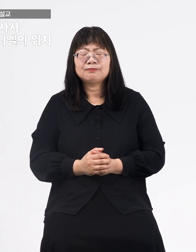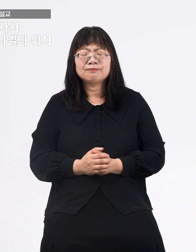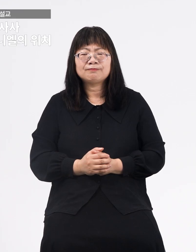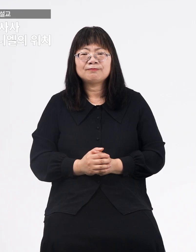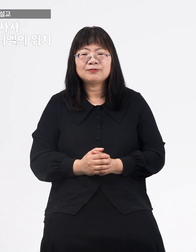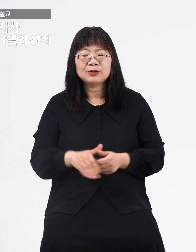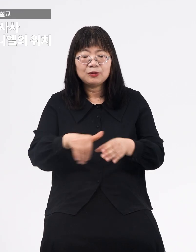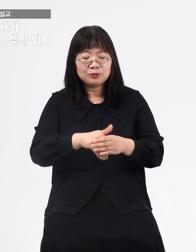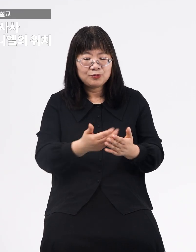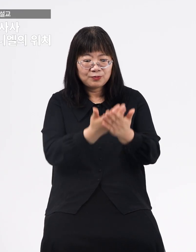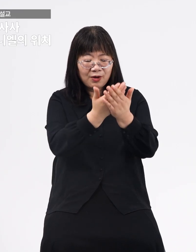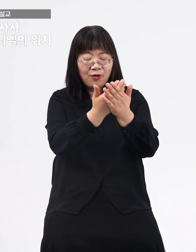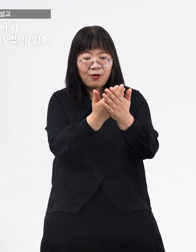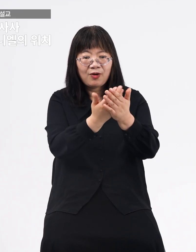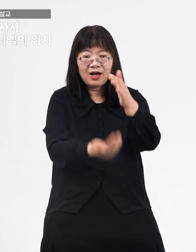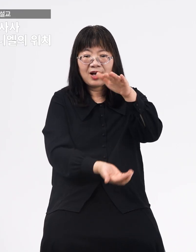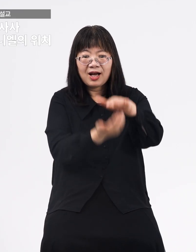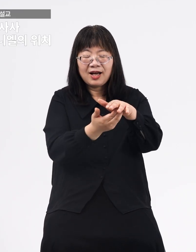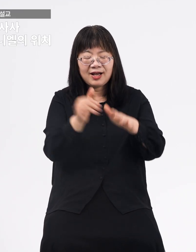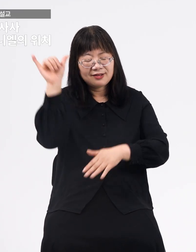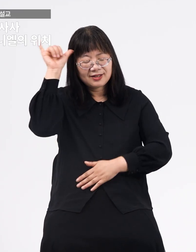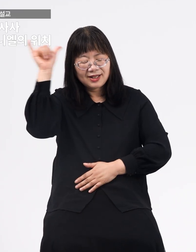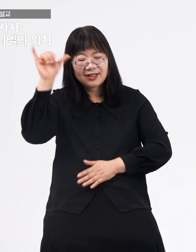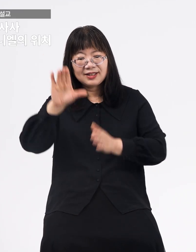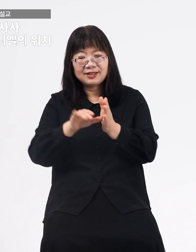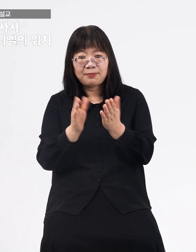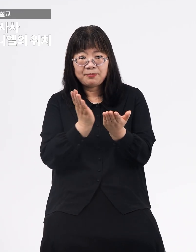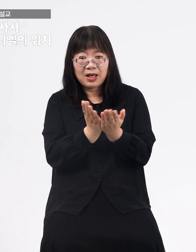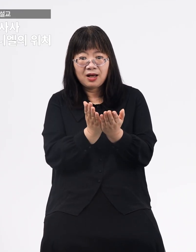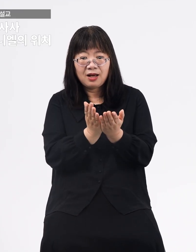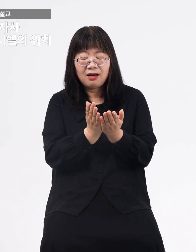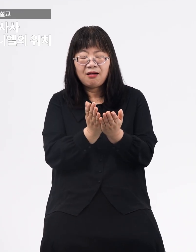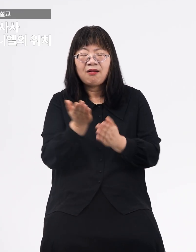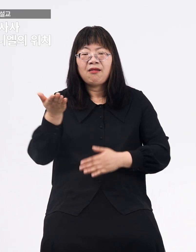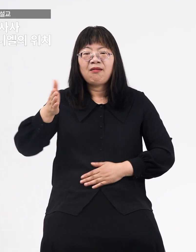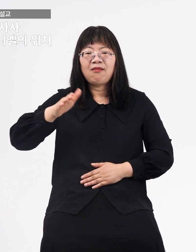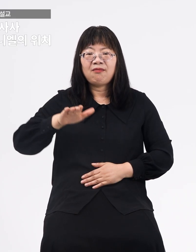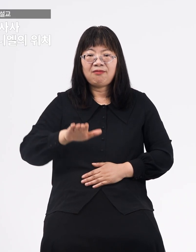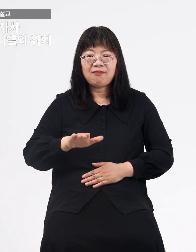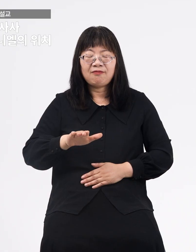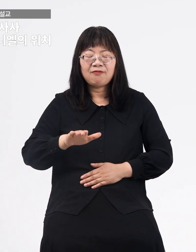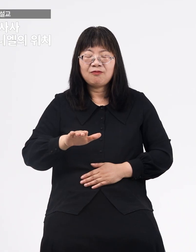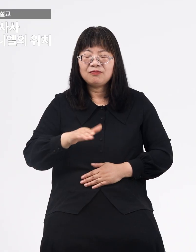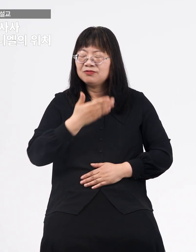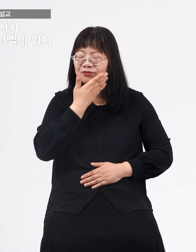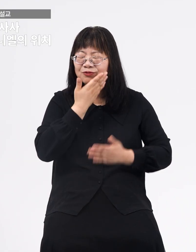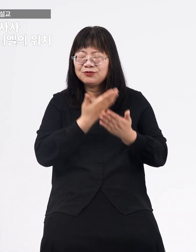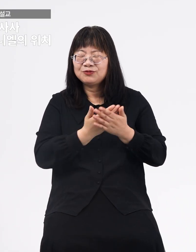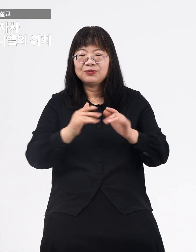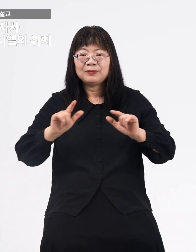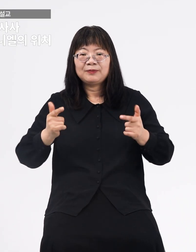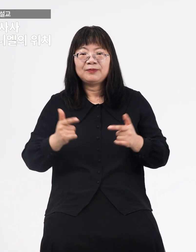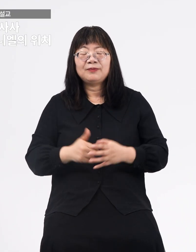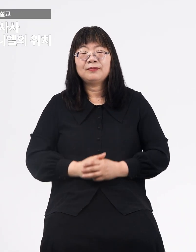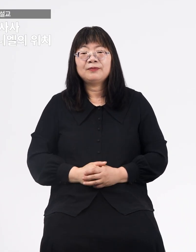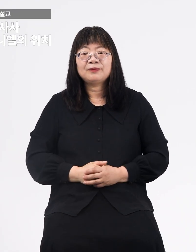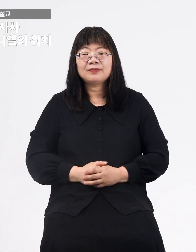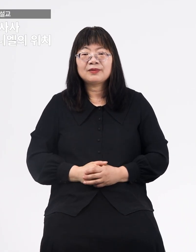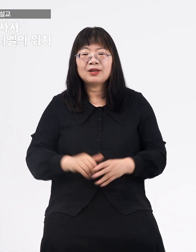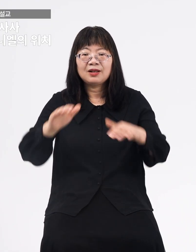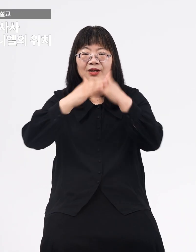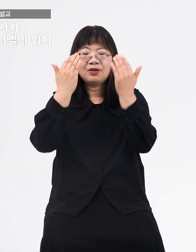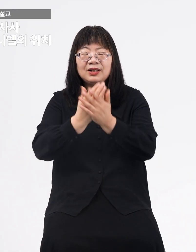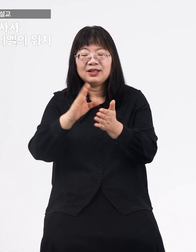아무리 문명이 발달하고 AI 시대에 맞아졌다고 할지라도 그게 중요한 게 아니라